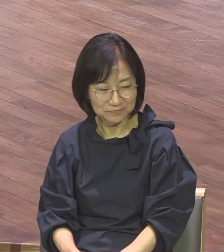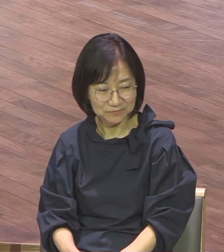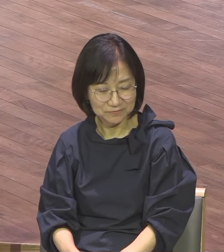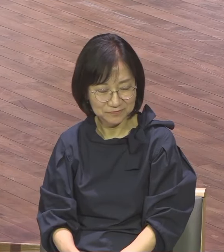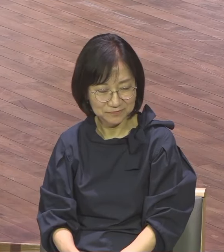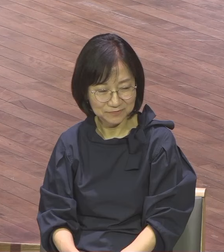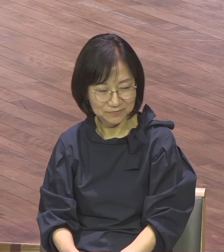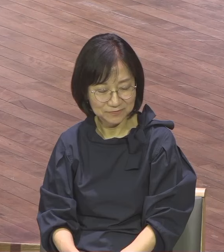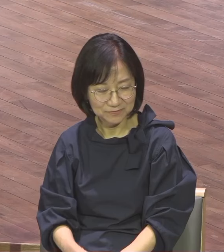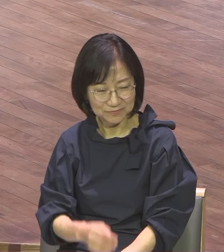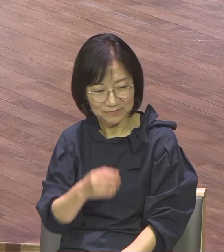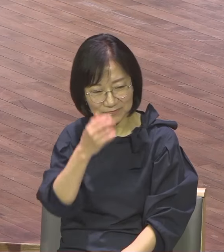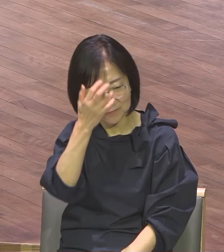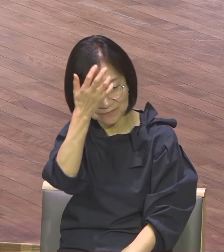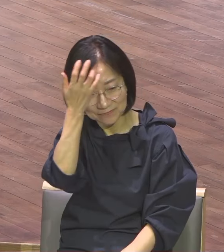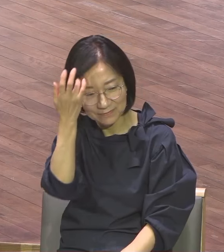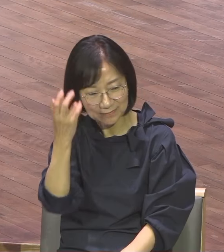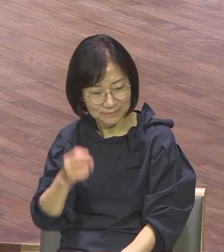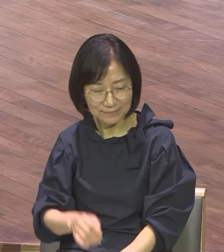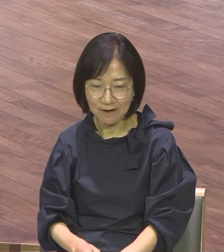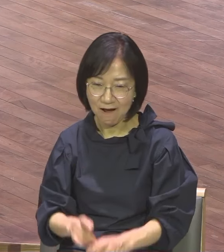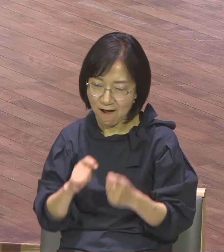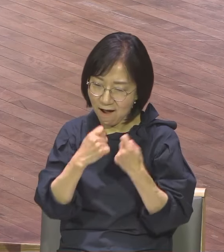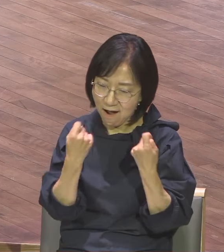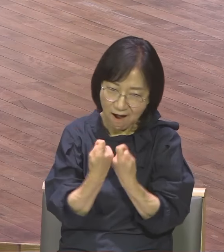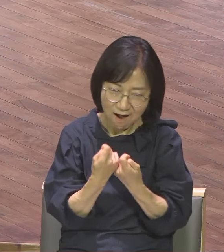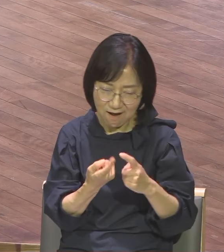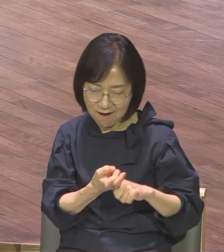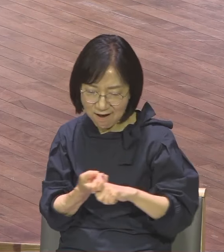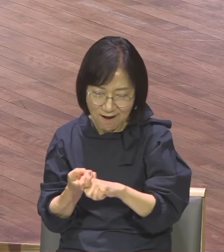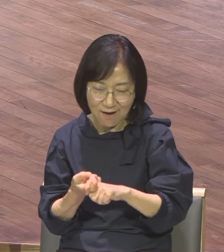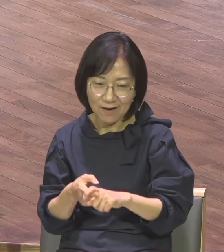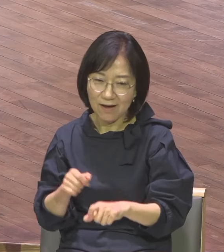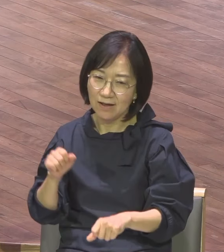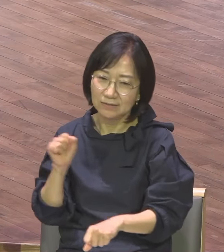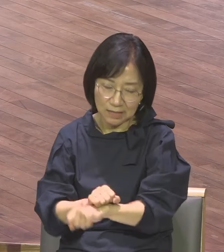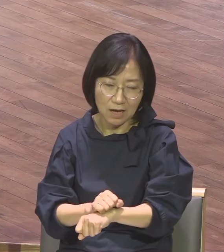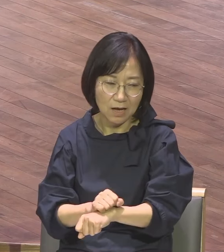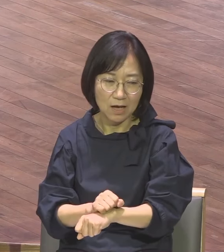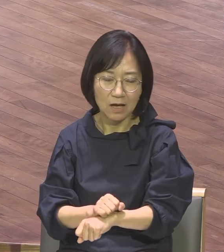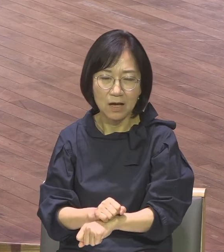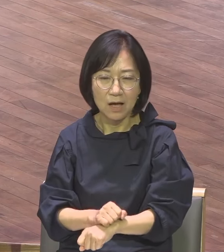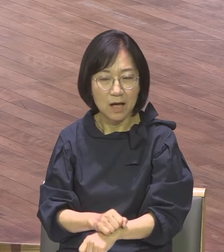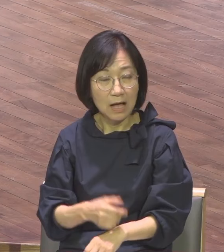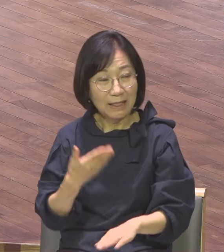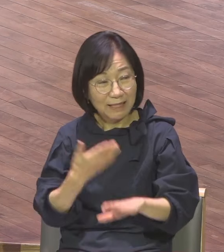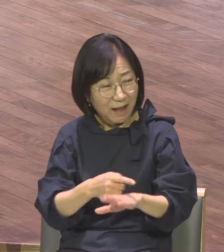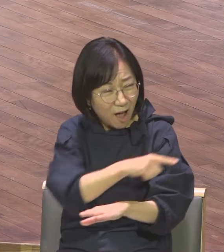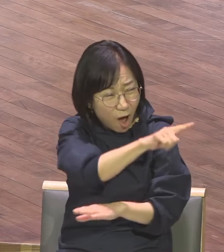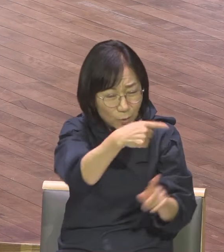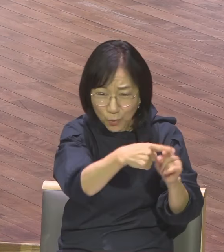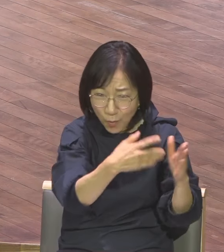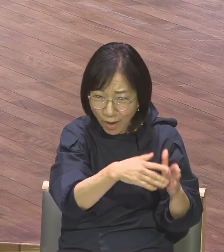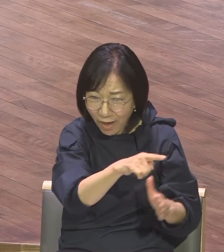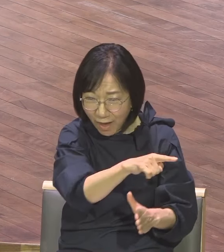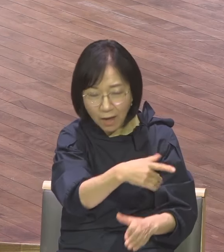아멘. 그렇게 참마 팀워크가 잘 되는지 얼마나 이게 원디스가 잘 이런 교회가 없습니다. 제가